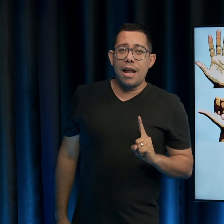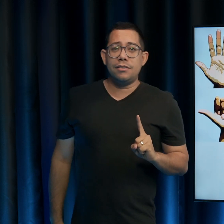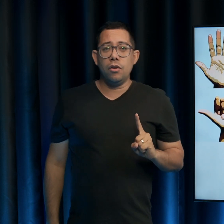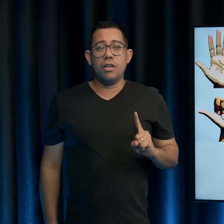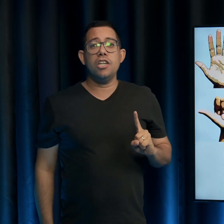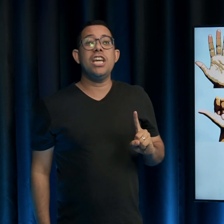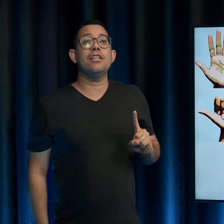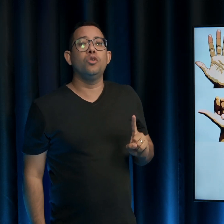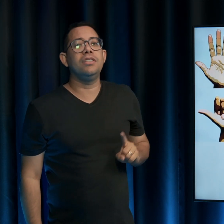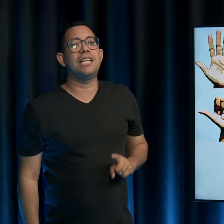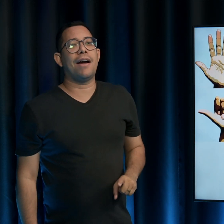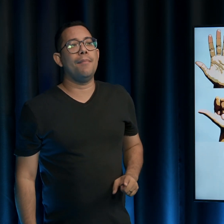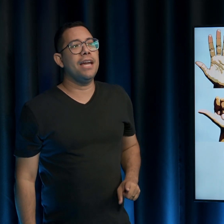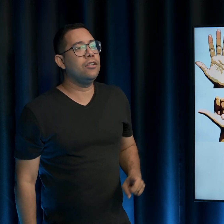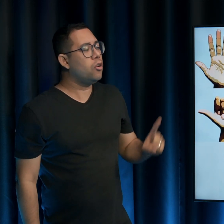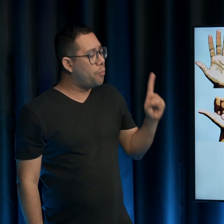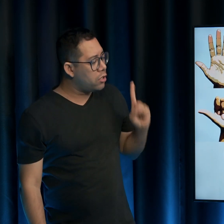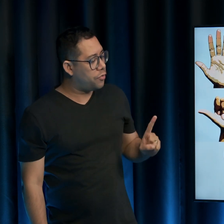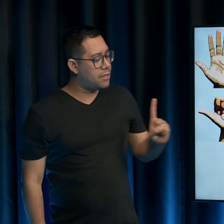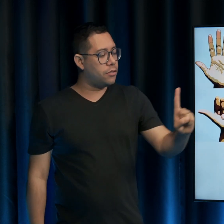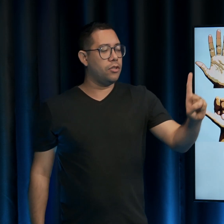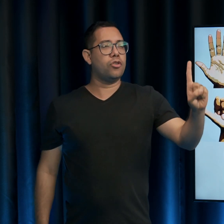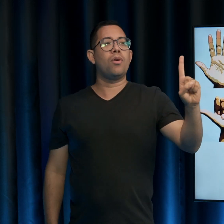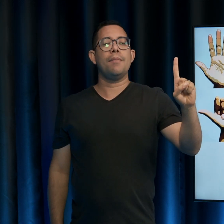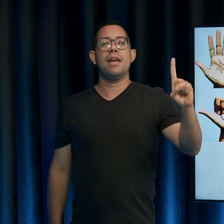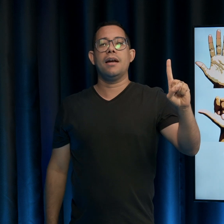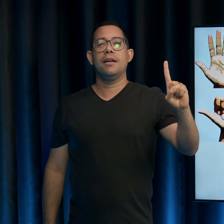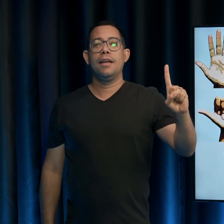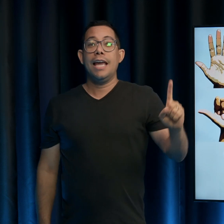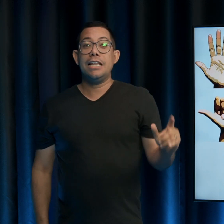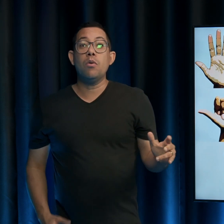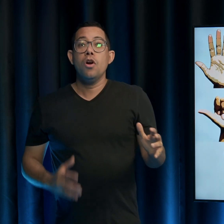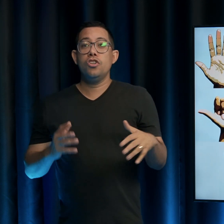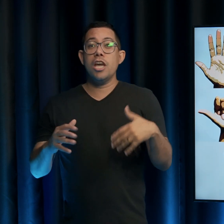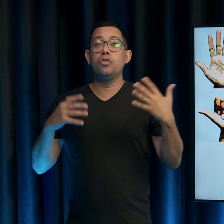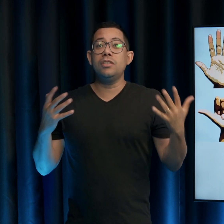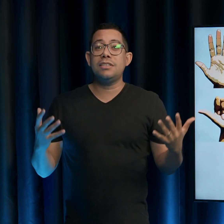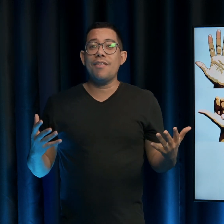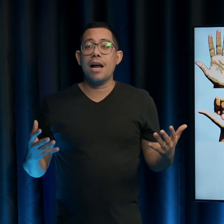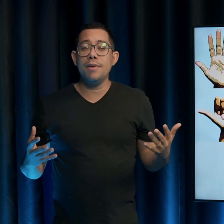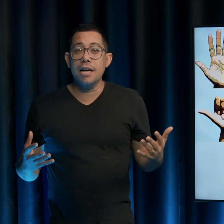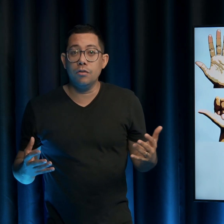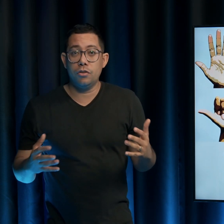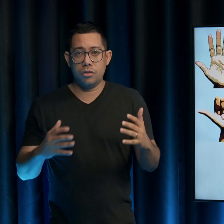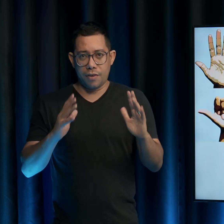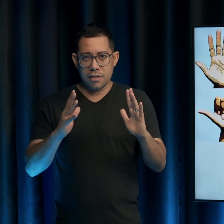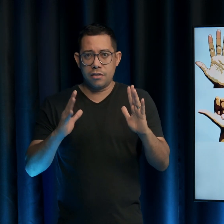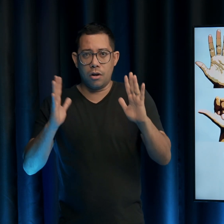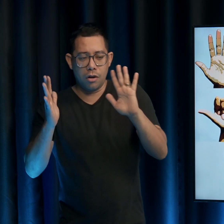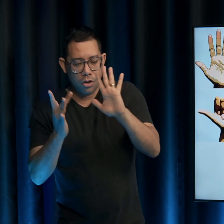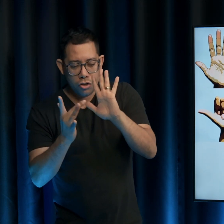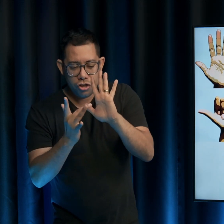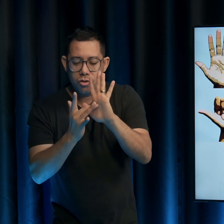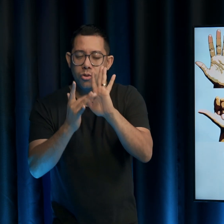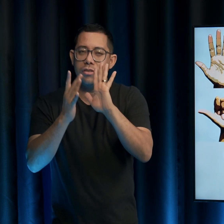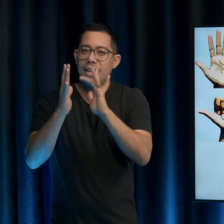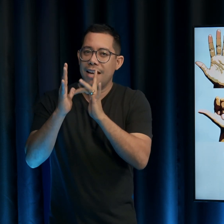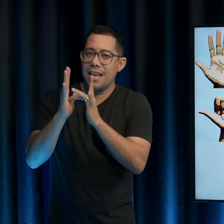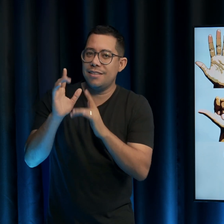assim, ó, que Jesus estava caminhando, eu não posso fazer assim, só o caminhar. Então, Jesus estava caminhando, então você faz assim, ó. Jesus, ele